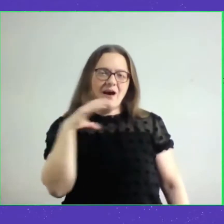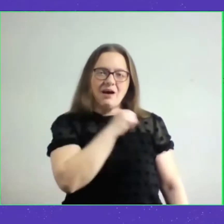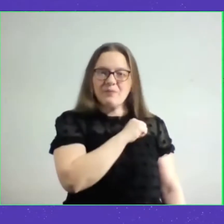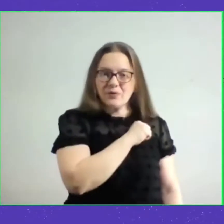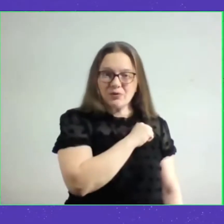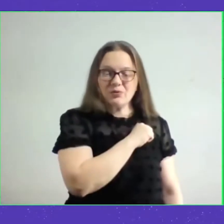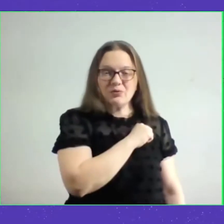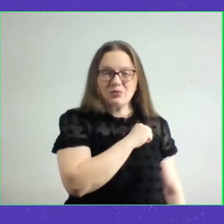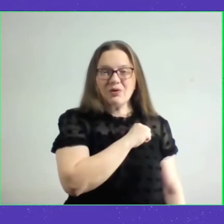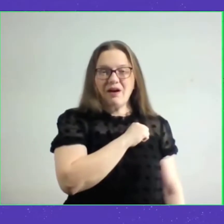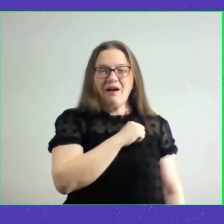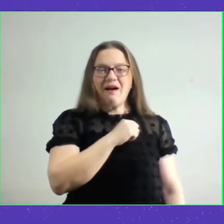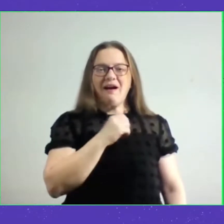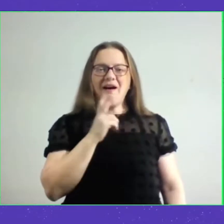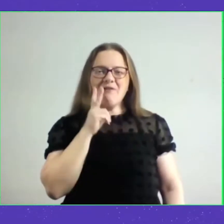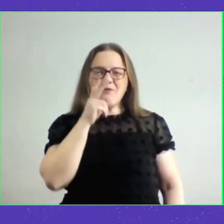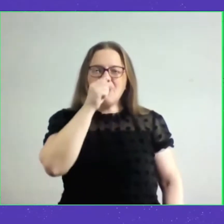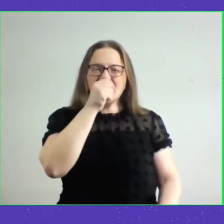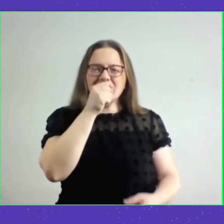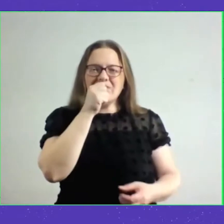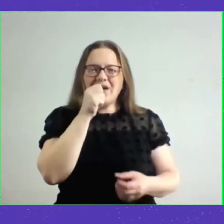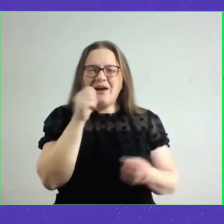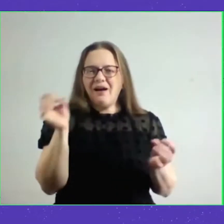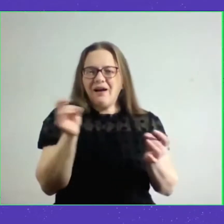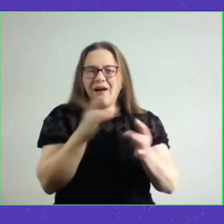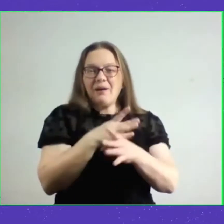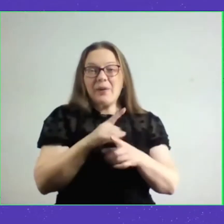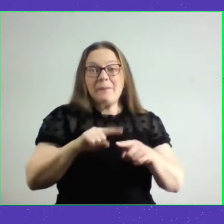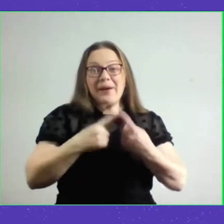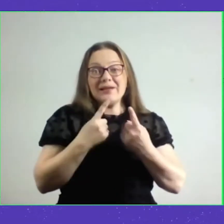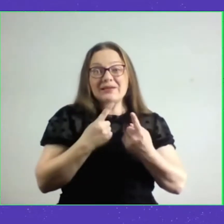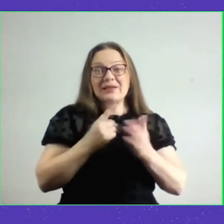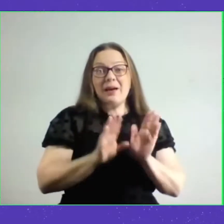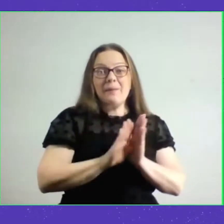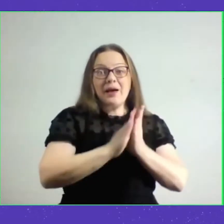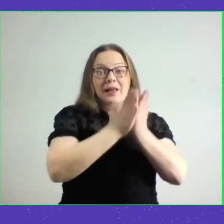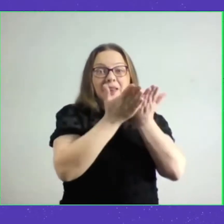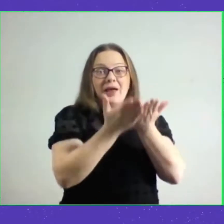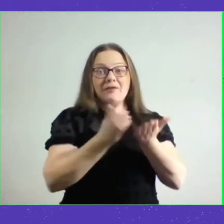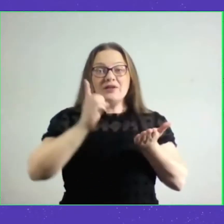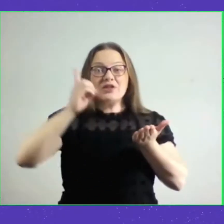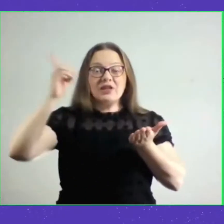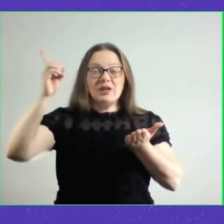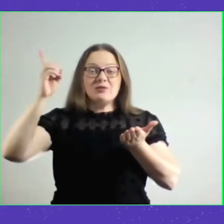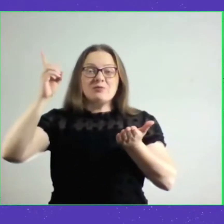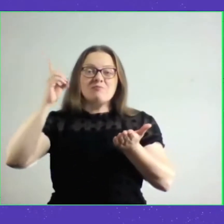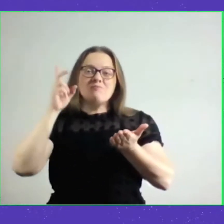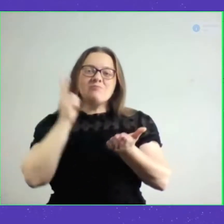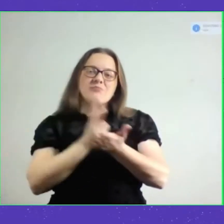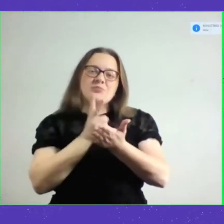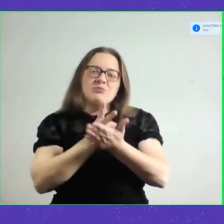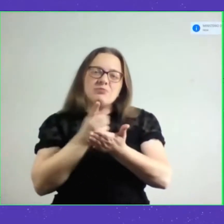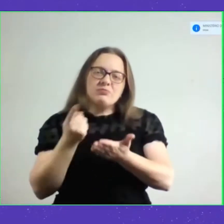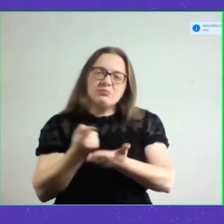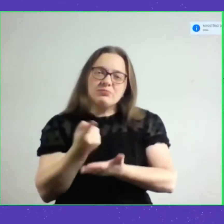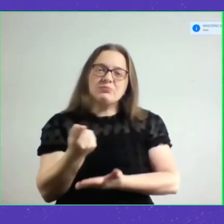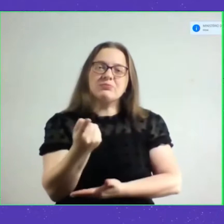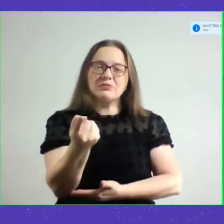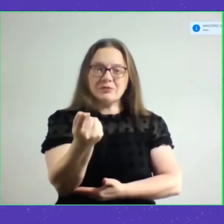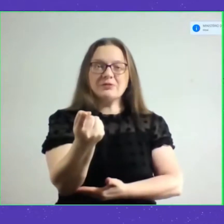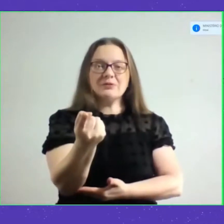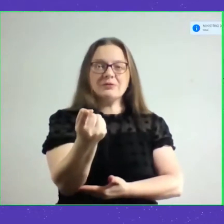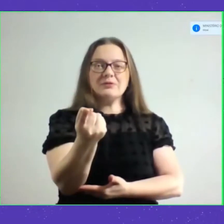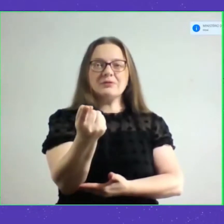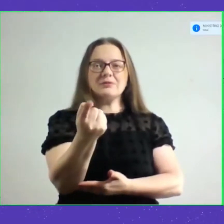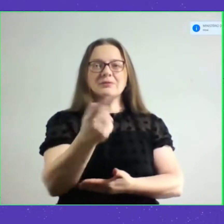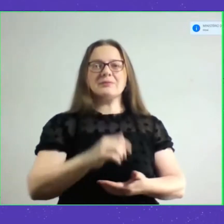porém, permanece eternamente. Aleluia! Então irmãos,